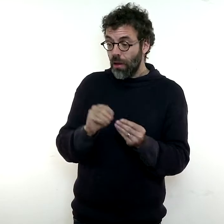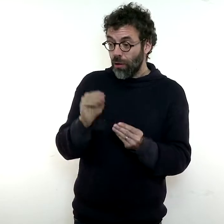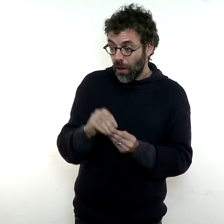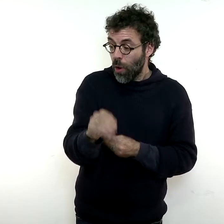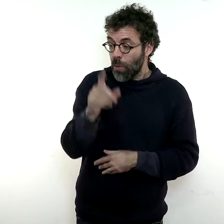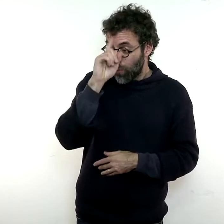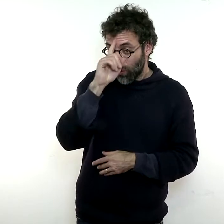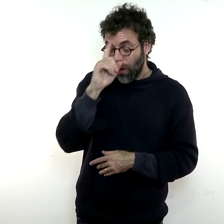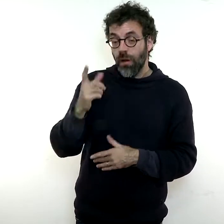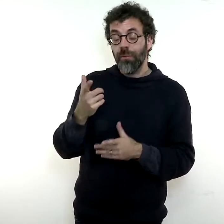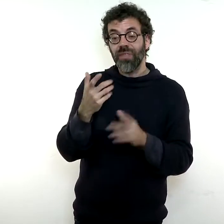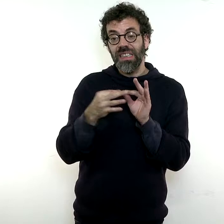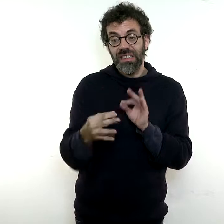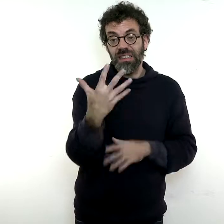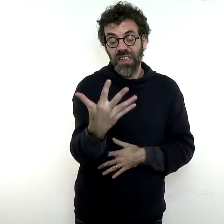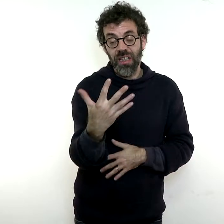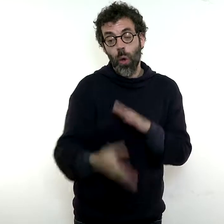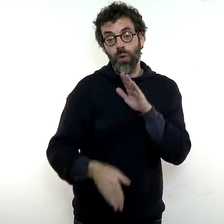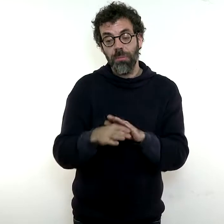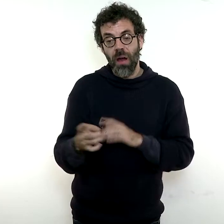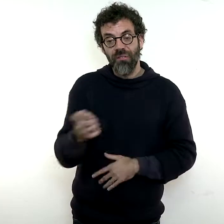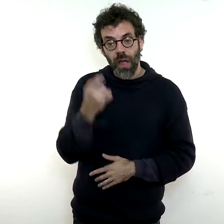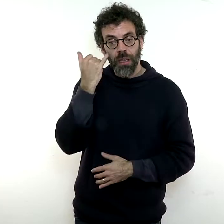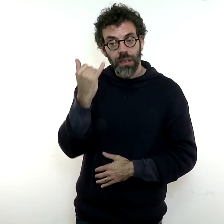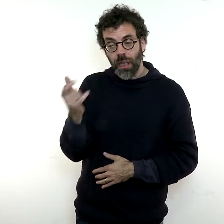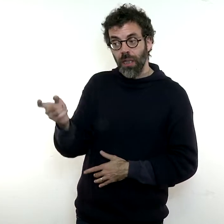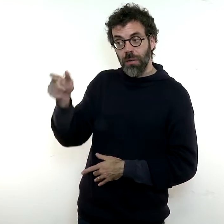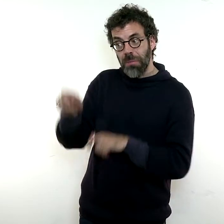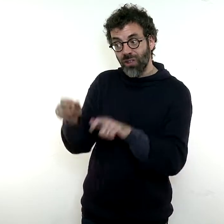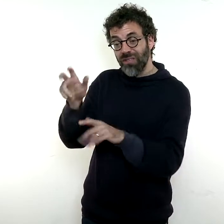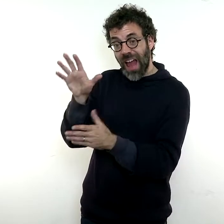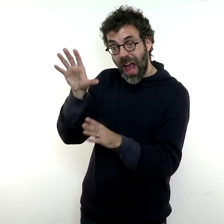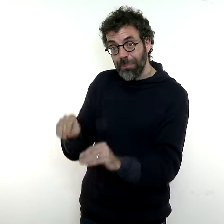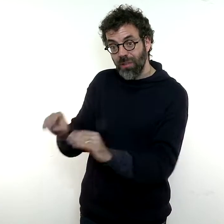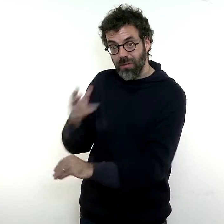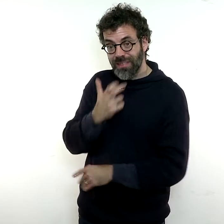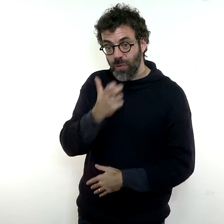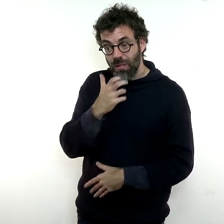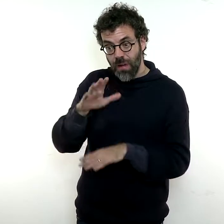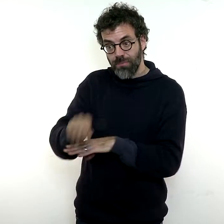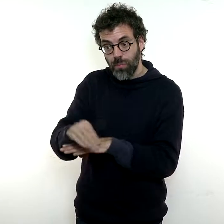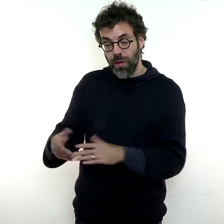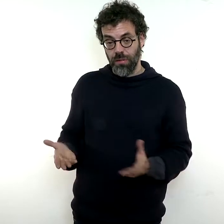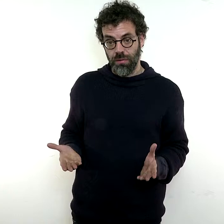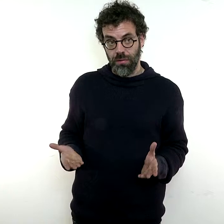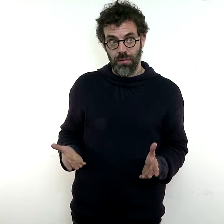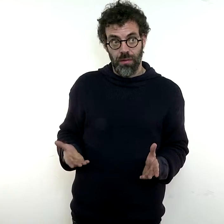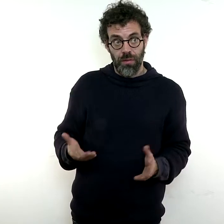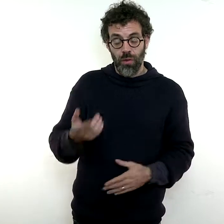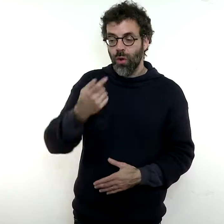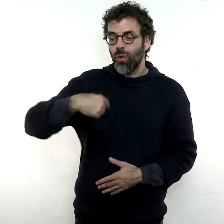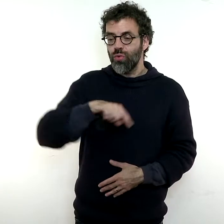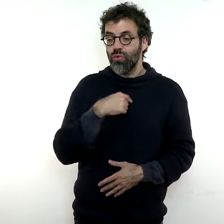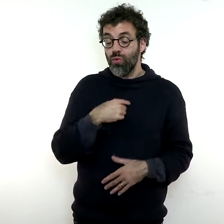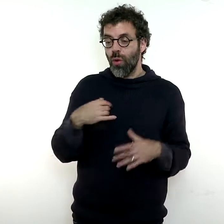des habitants. En fait, quelque part, elle est issue d'un postulat de se dire que nous ne détournons pas, parce que nous sommes